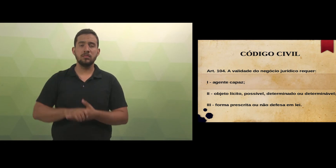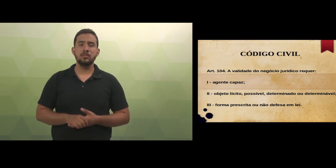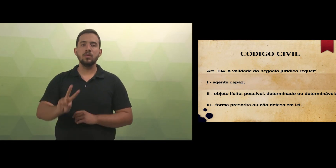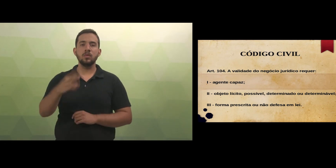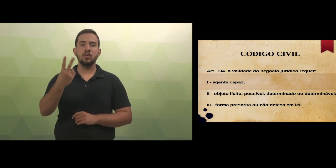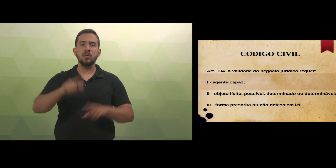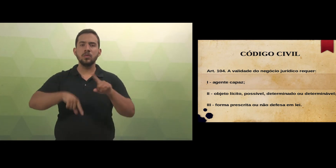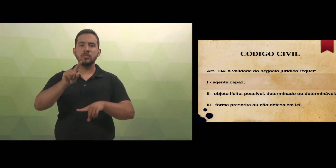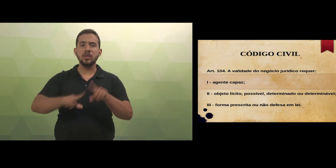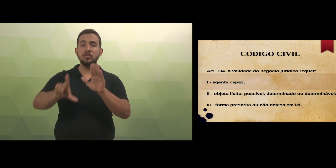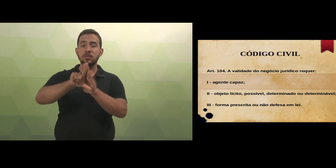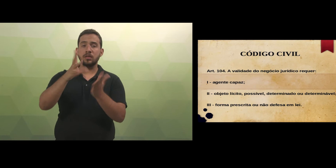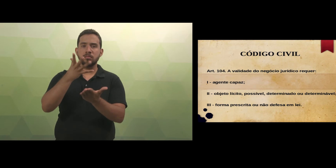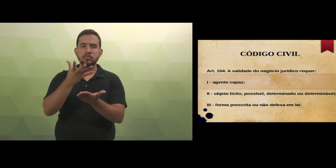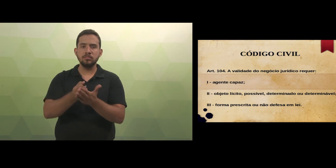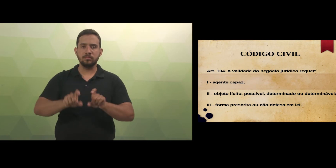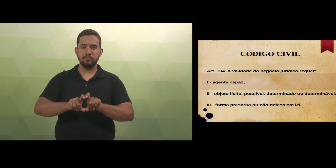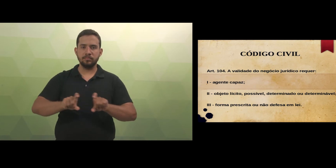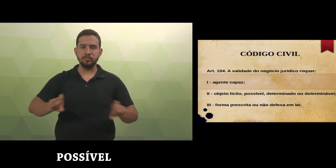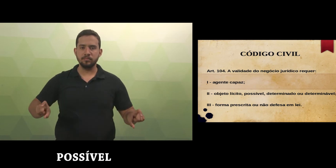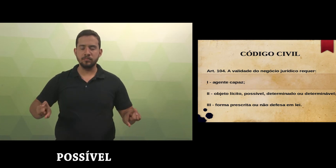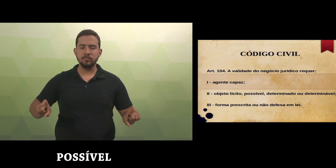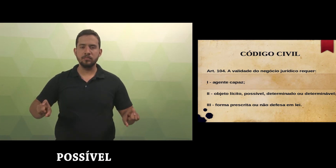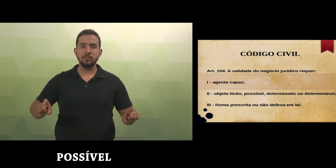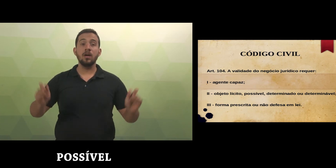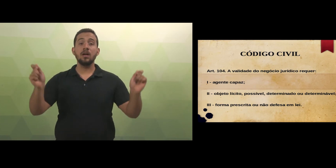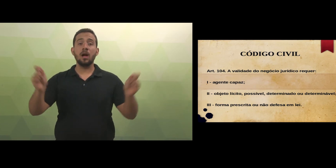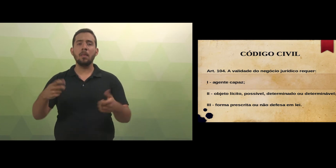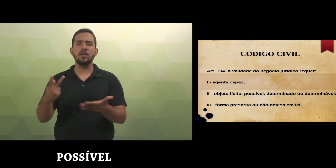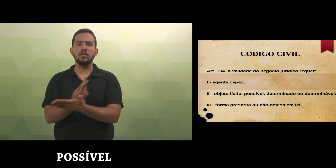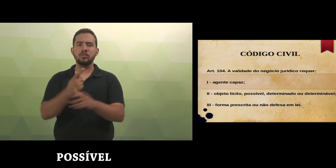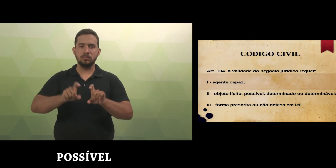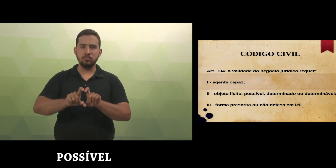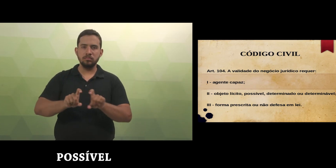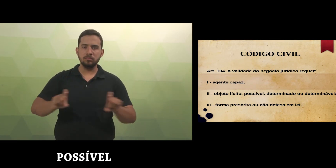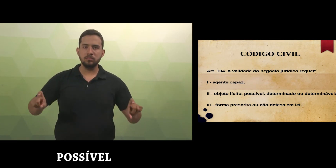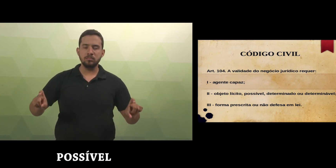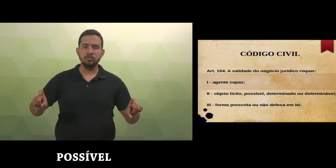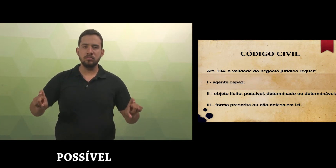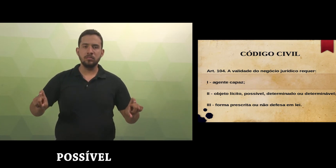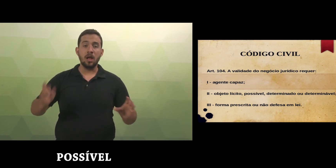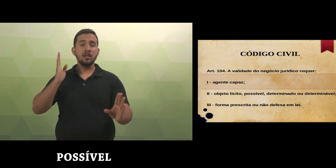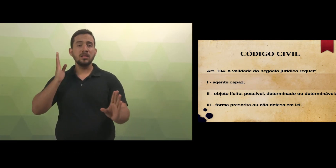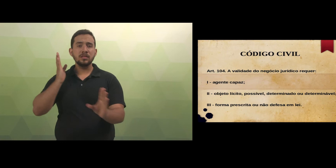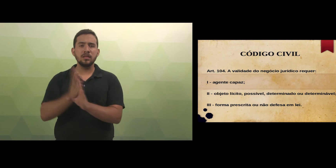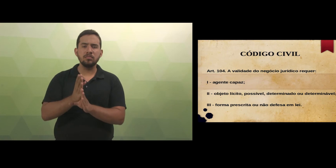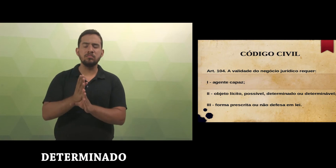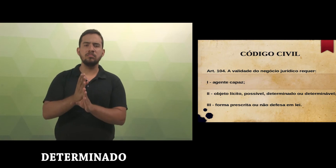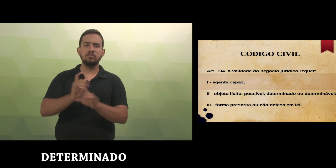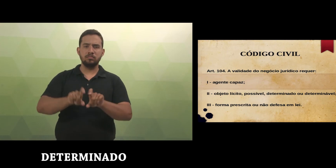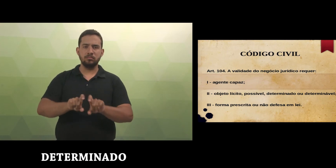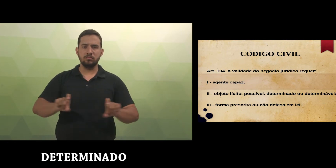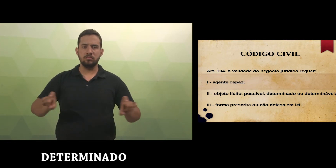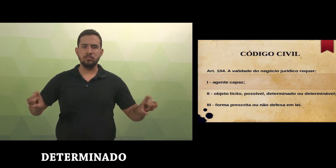requer, inciso 1, agente capaz, inciso 2, objeto lícito possível, determinado ou determinável, inciso